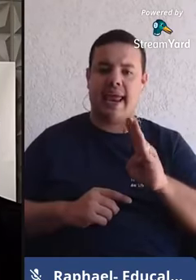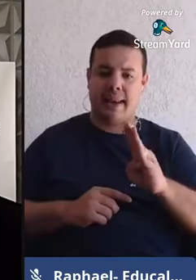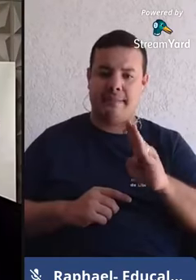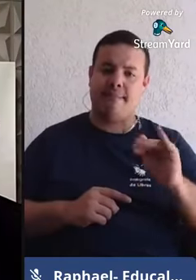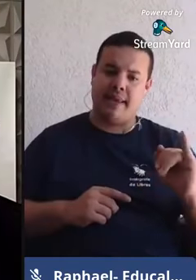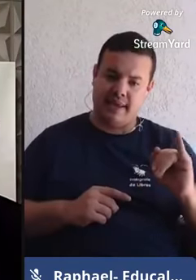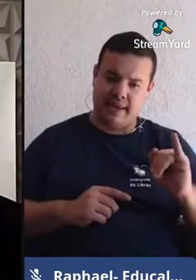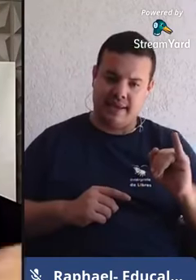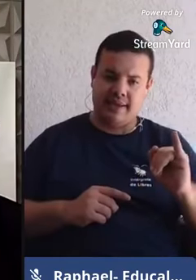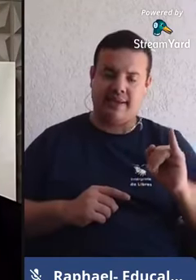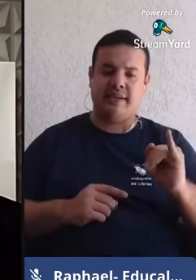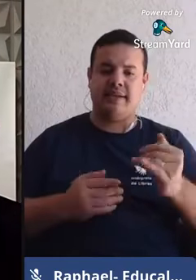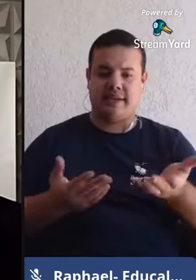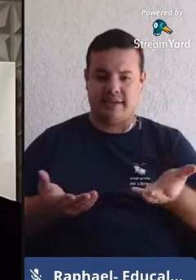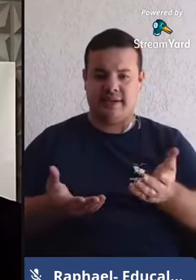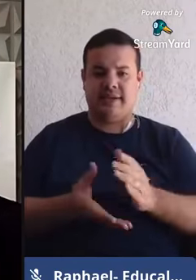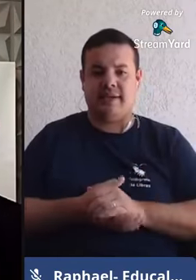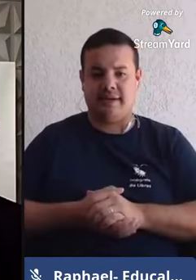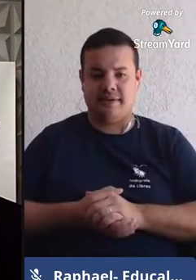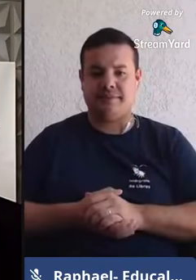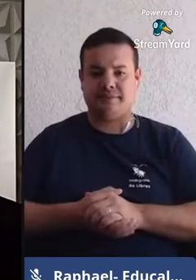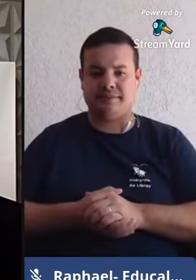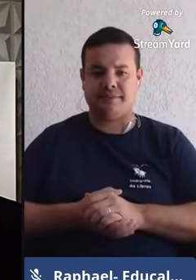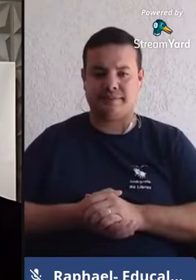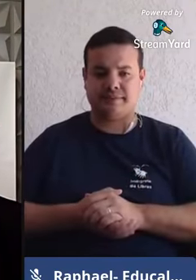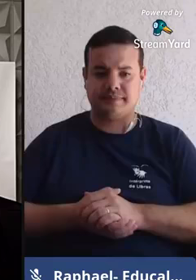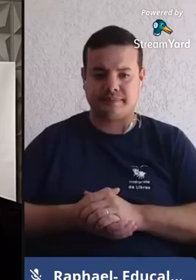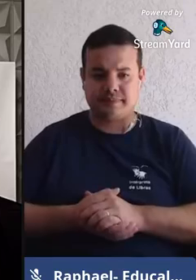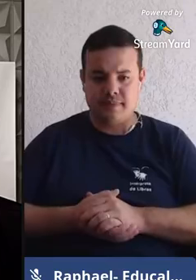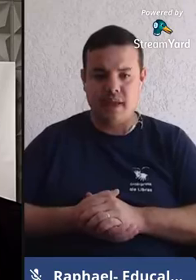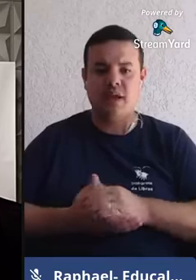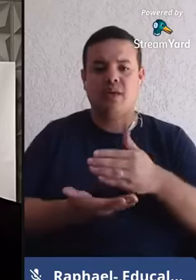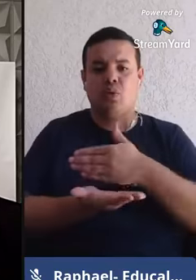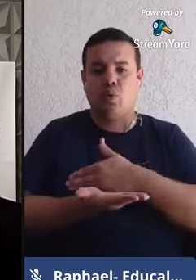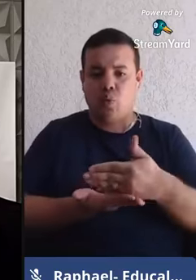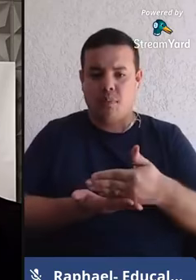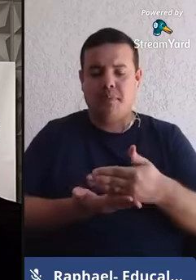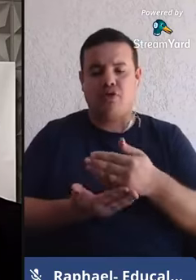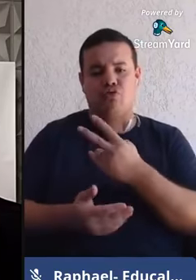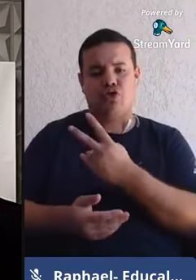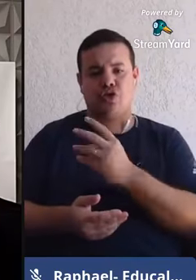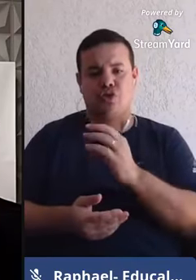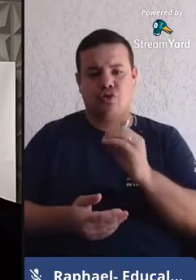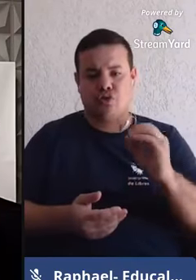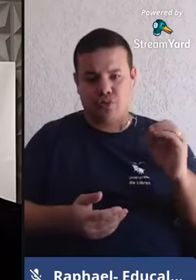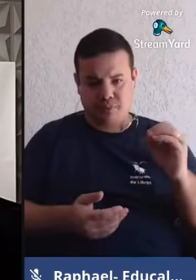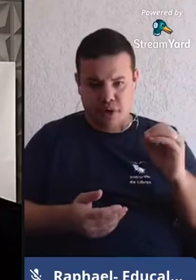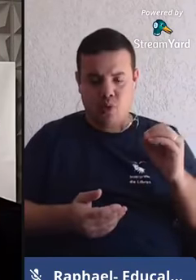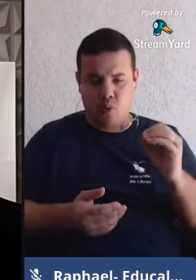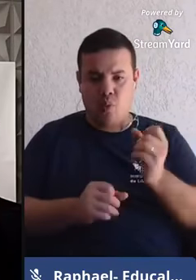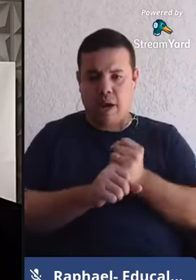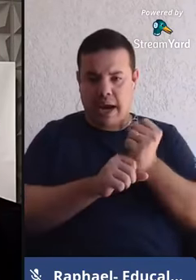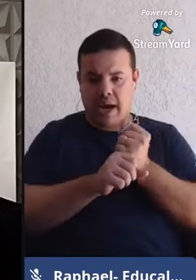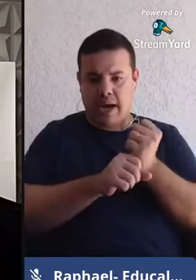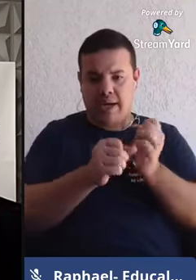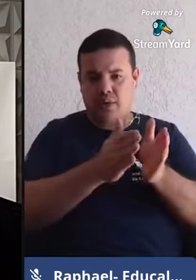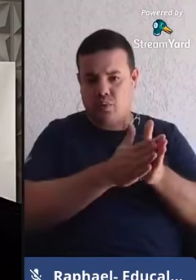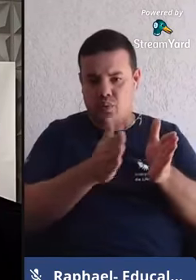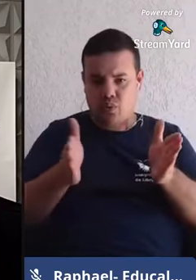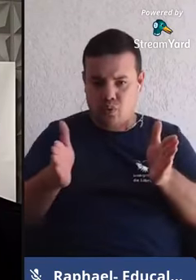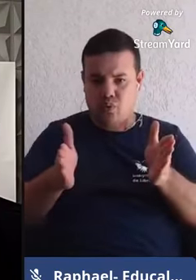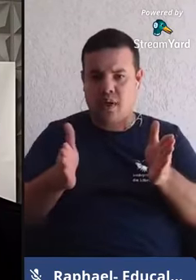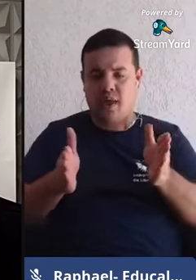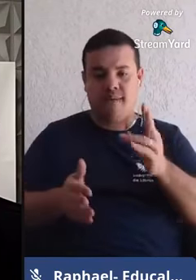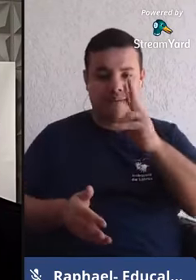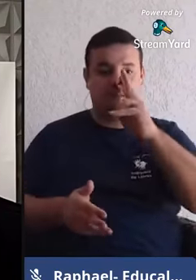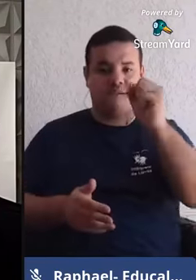seja, mas nesse primeiro período, começo dos anos 2000, acho que foram anos fortes aí, né,